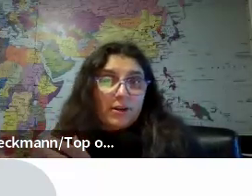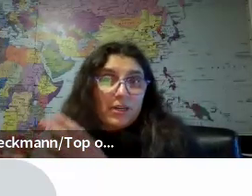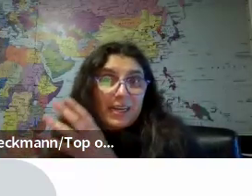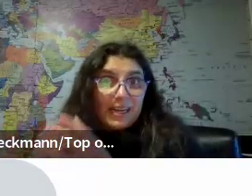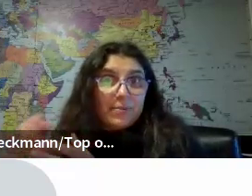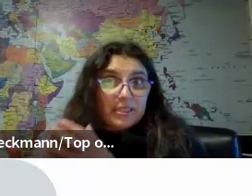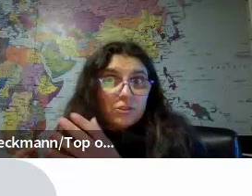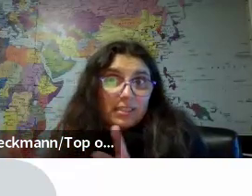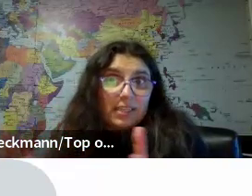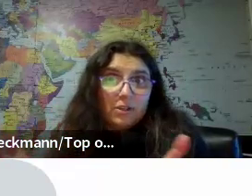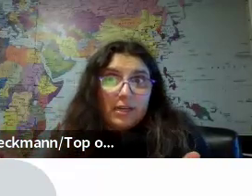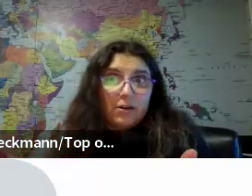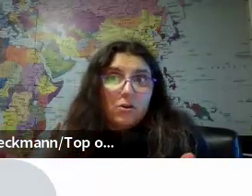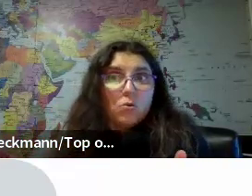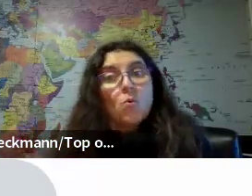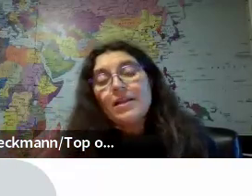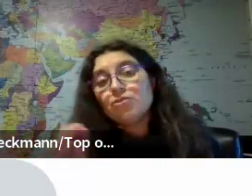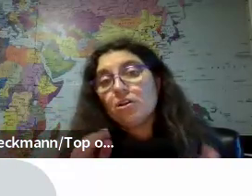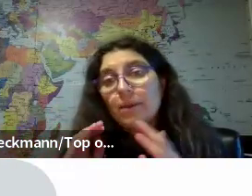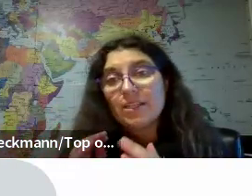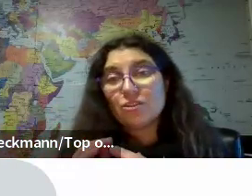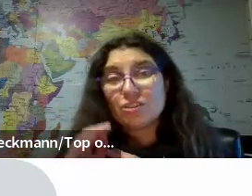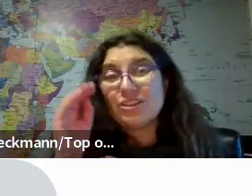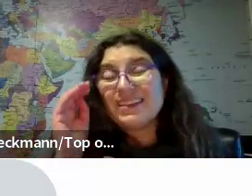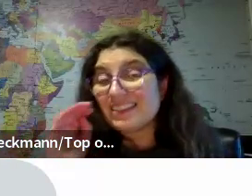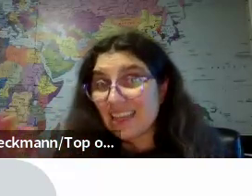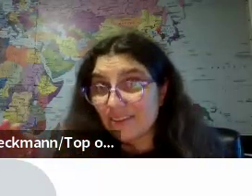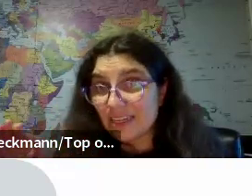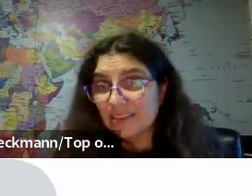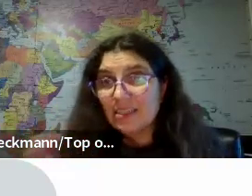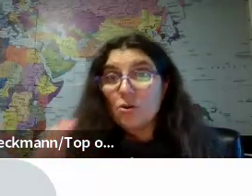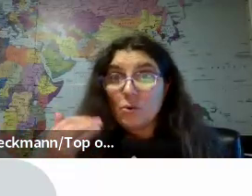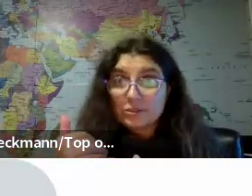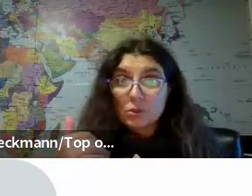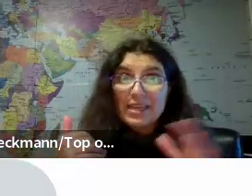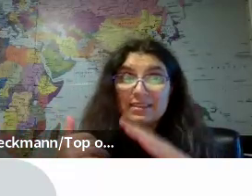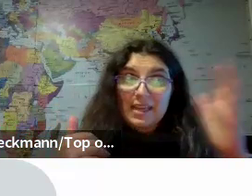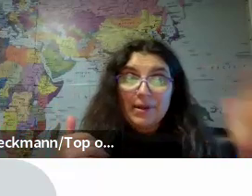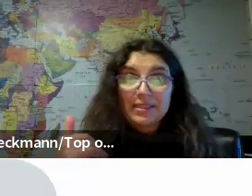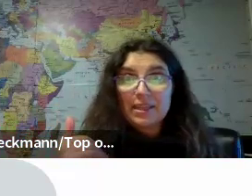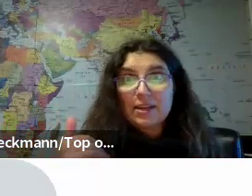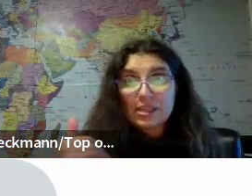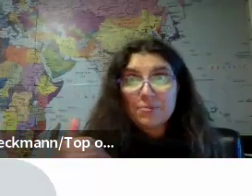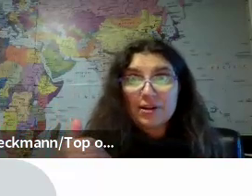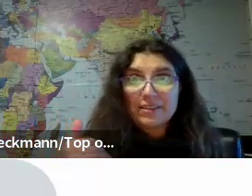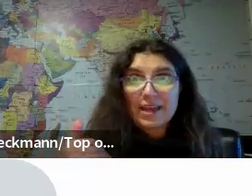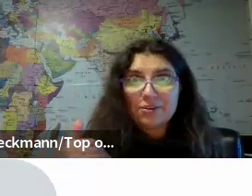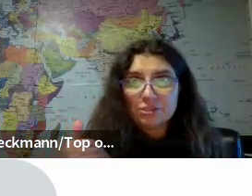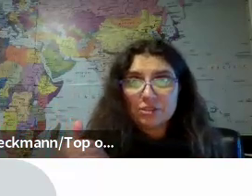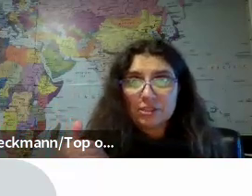que evaluar con el área que me está solicitando el cargo cuáles son los aspectos que son deseables o excluyentes a partir de la que ya hemos revisado, ¿no es